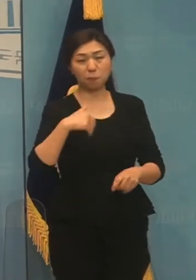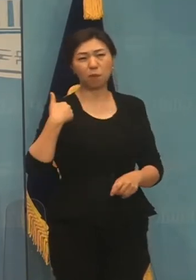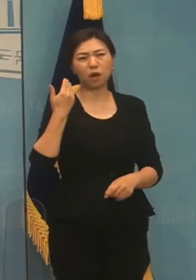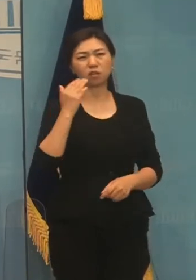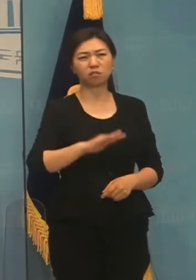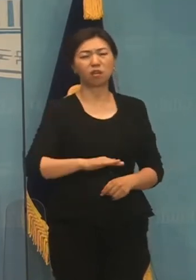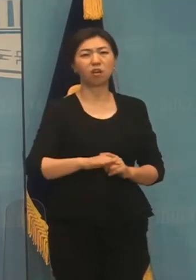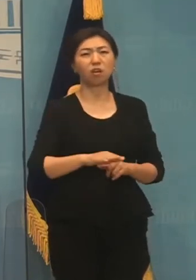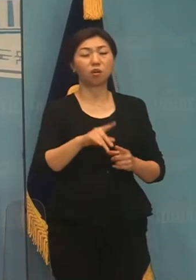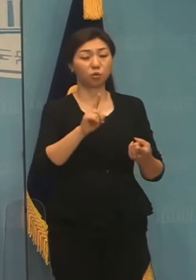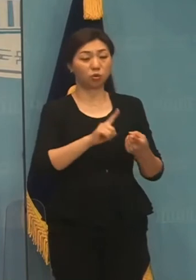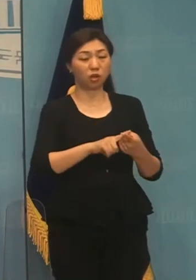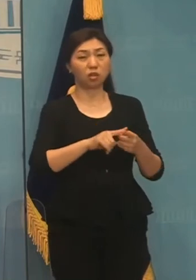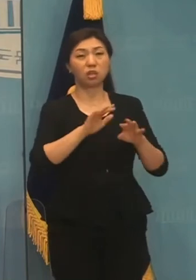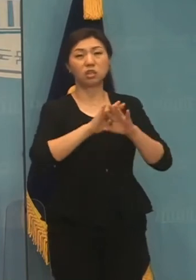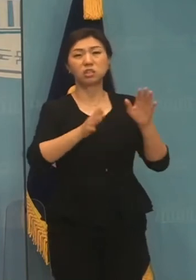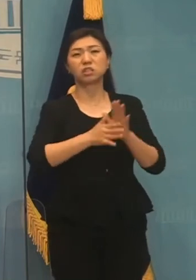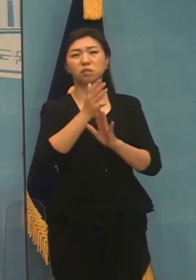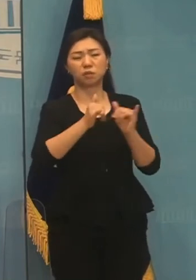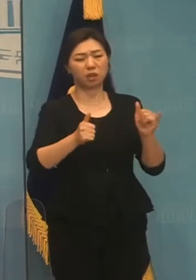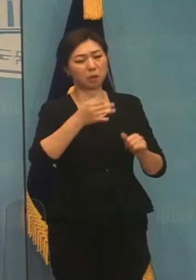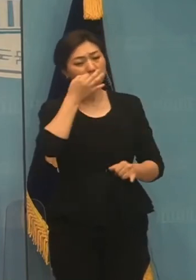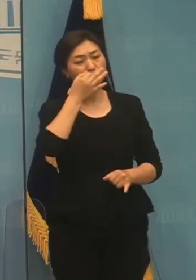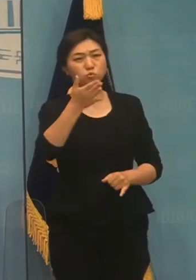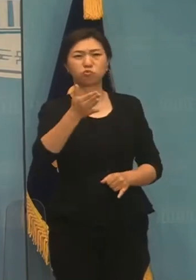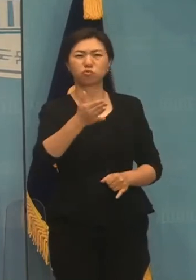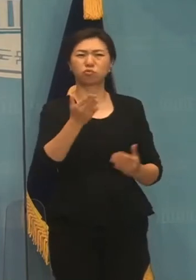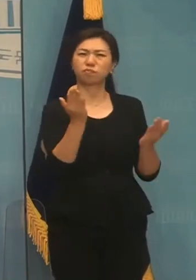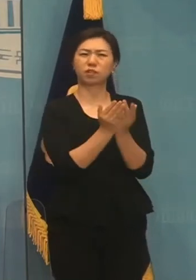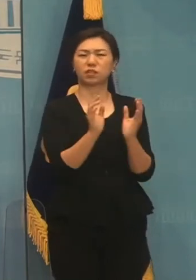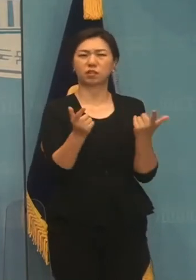장밋빛 환상을 심어준 것은 대단히 부적절합니다.